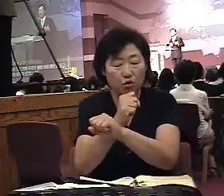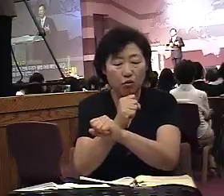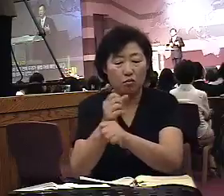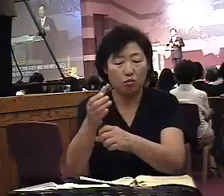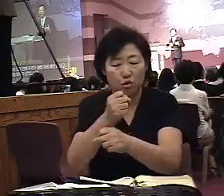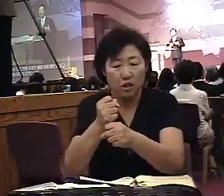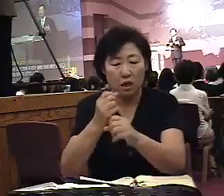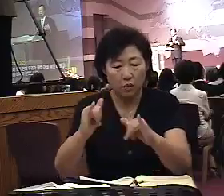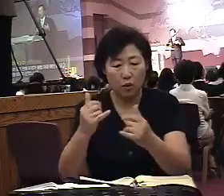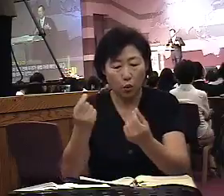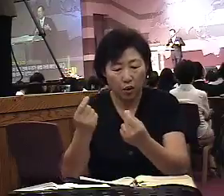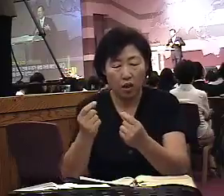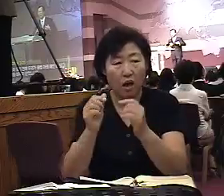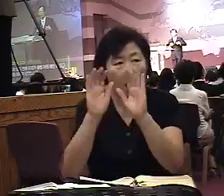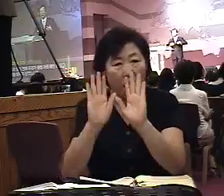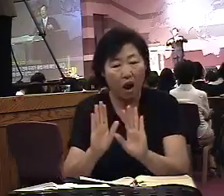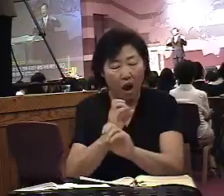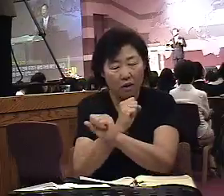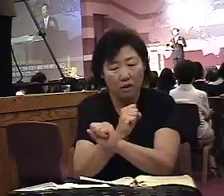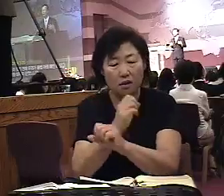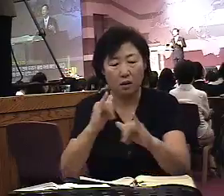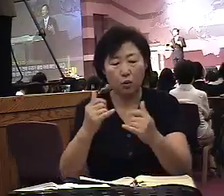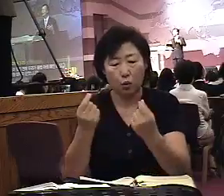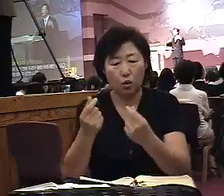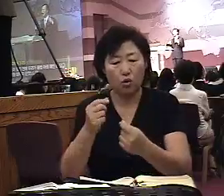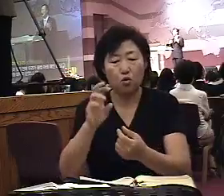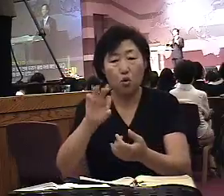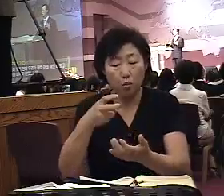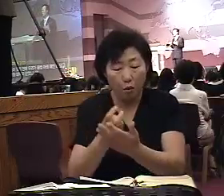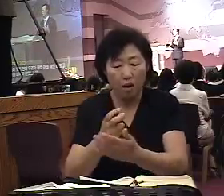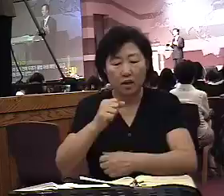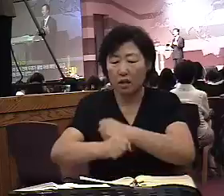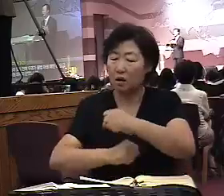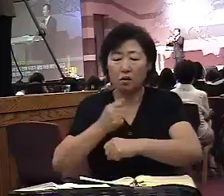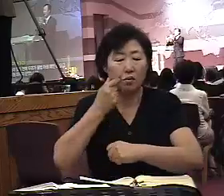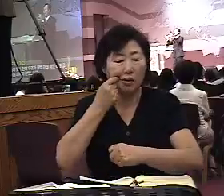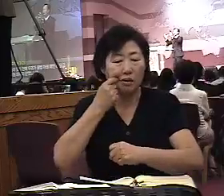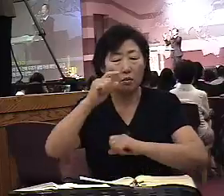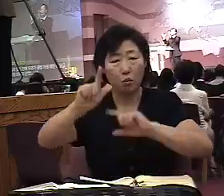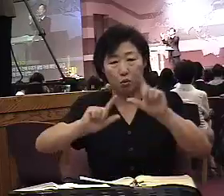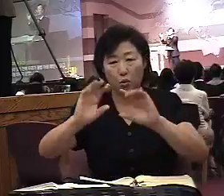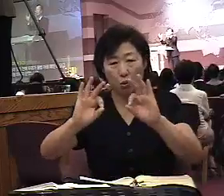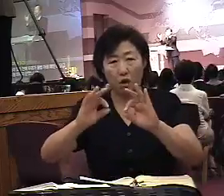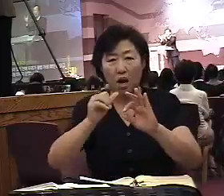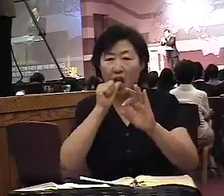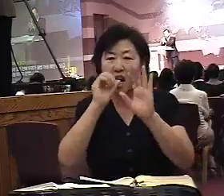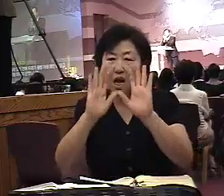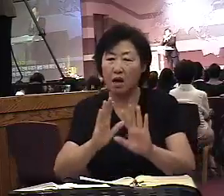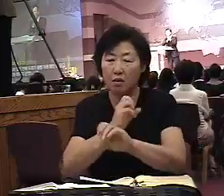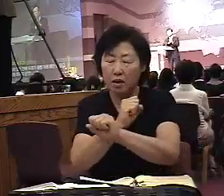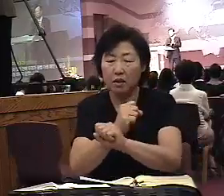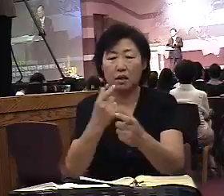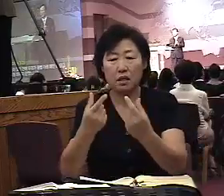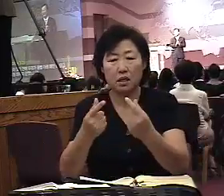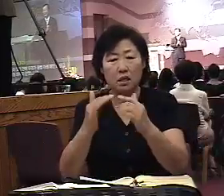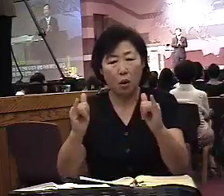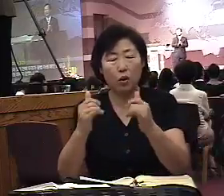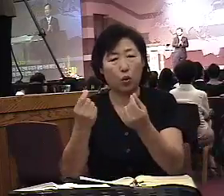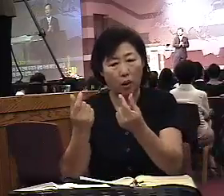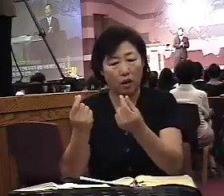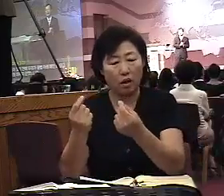갇힌 자와 같습니다. 율법 아래서 자유할 수 없는 나의 모습을 봅니다. 감옥에 갇힌 자와 같았다는